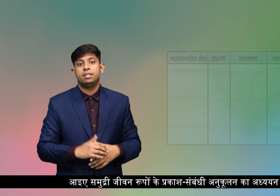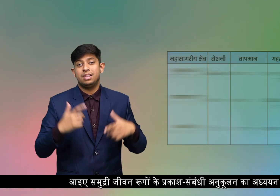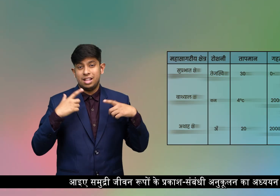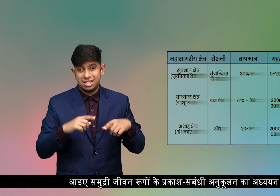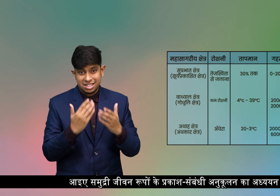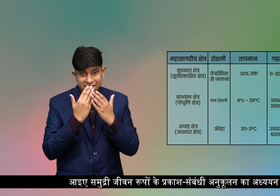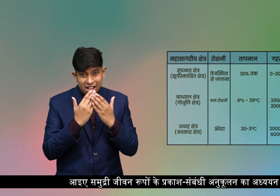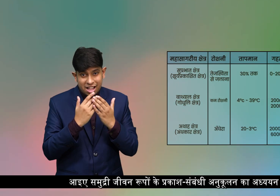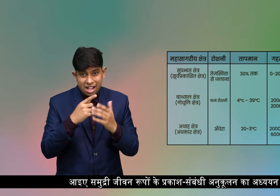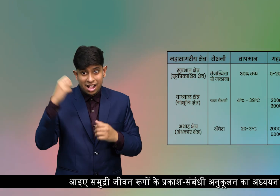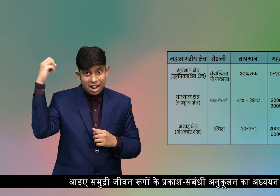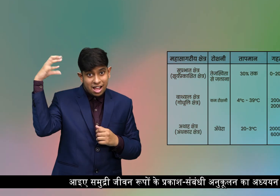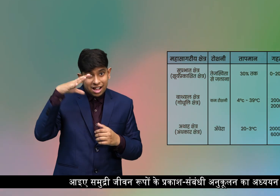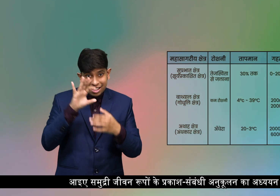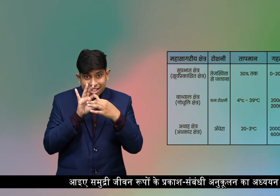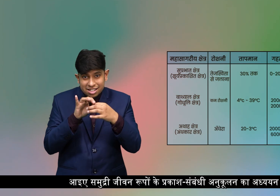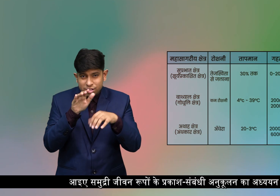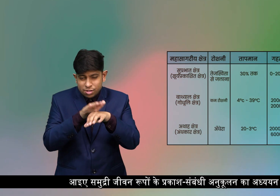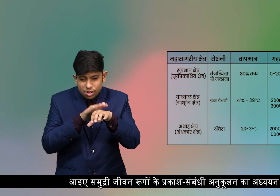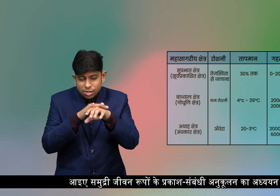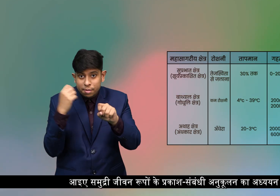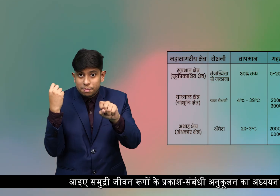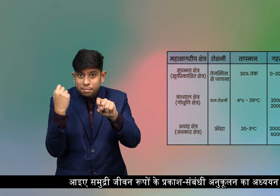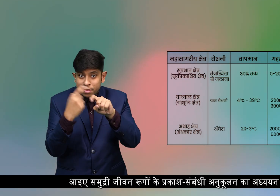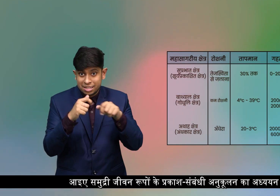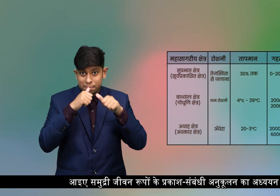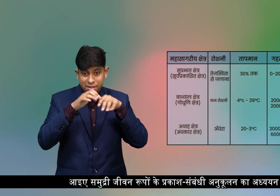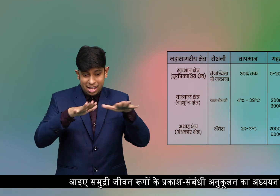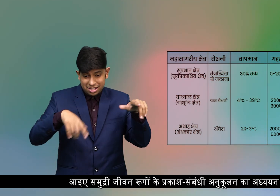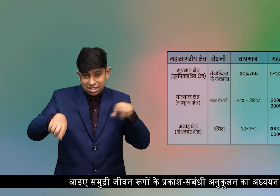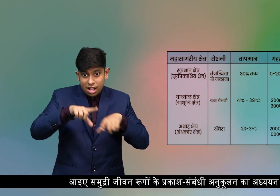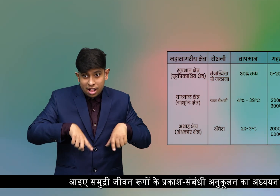आइए समुद्री जीवन रूपों के प्रकाश संबंधी अनुकूलन का अध्ययन करें।